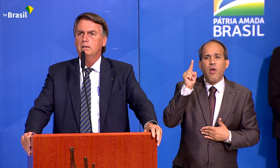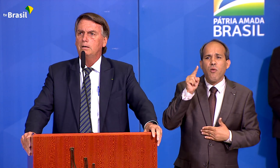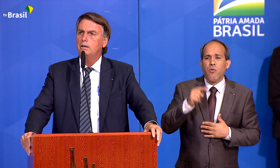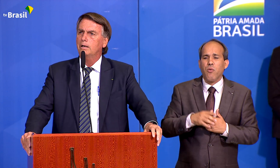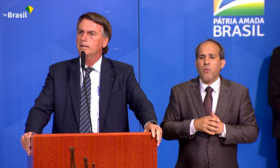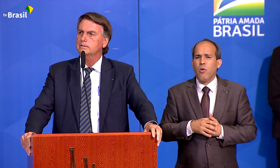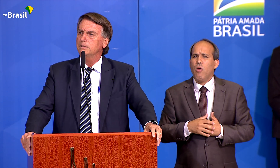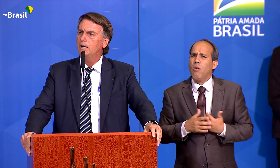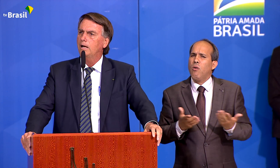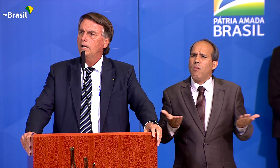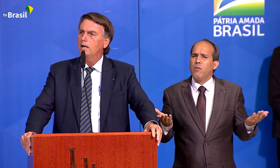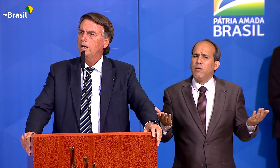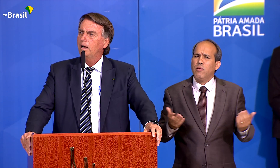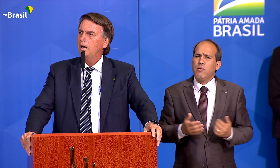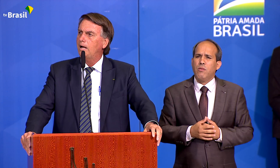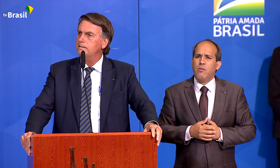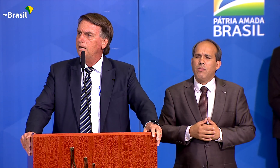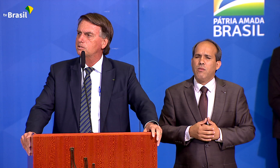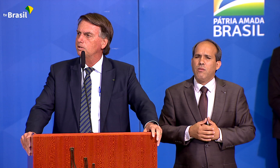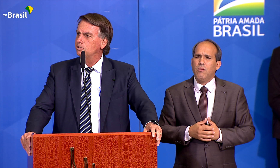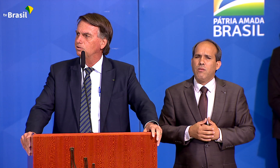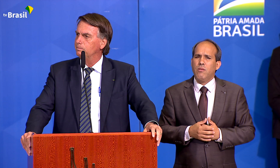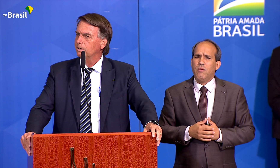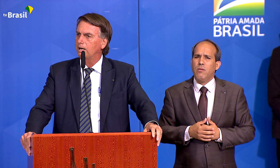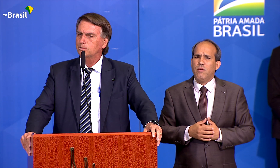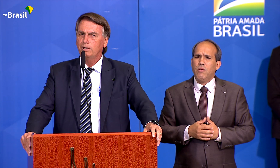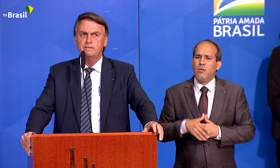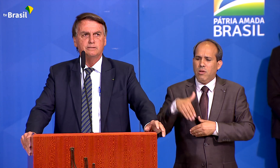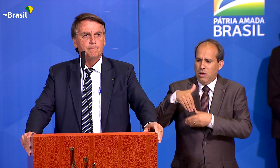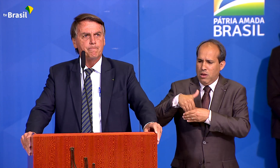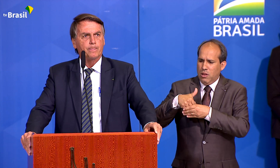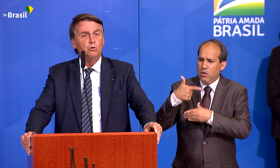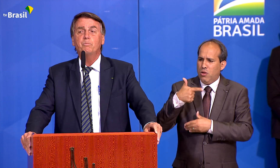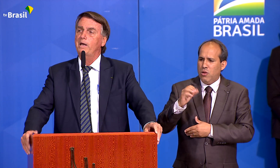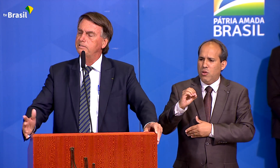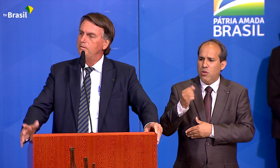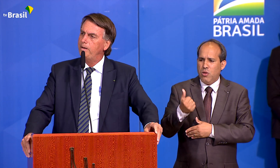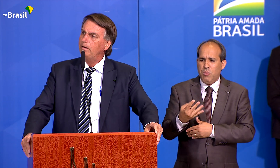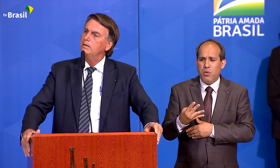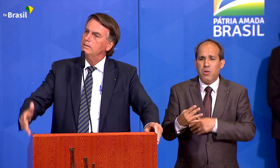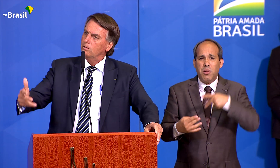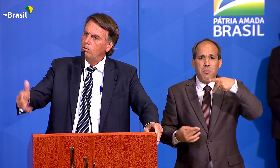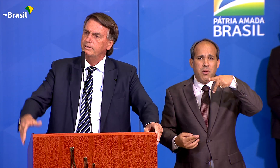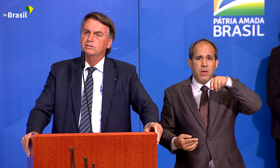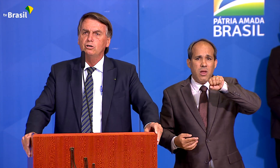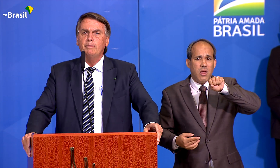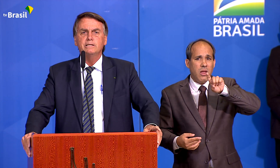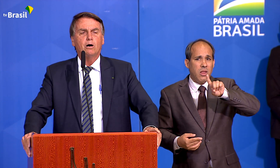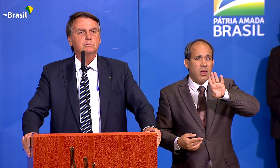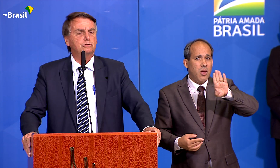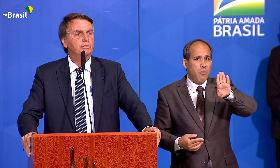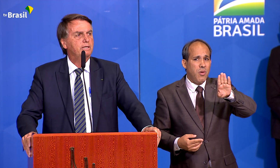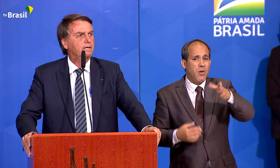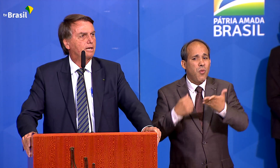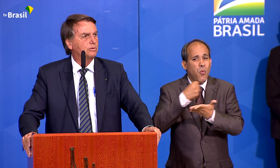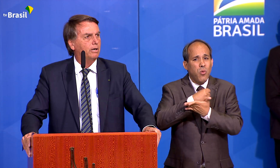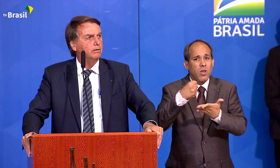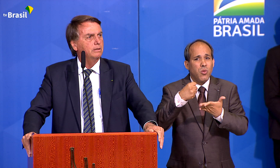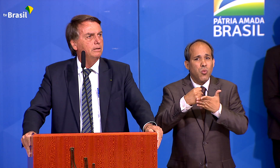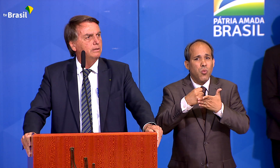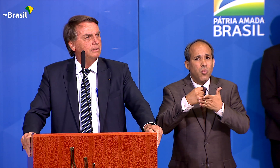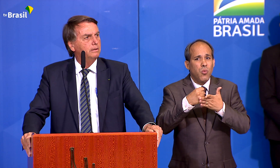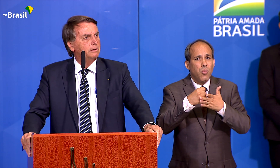horas e as eleições de 2014 o PSDB contratou uma auditoria